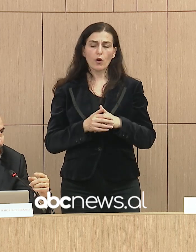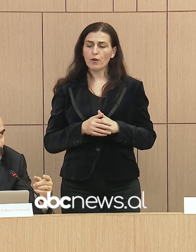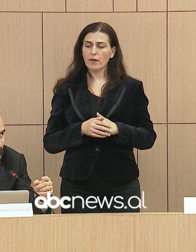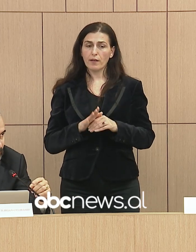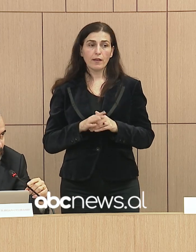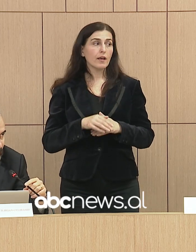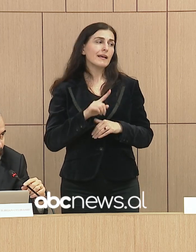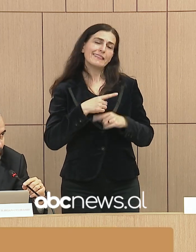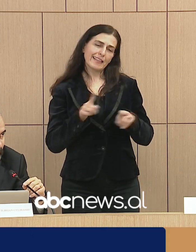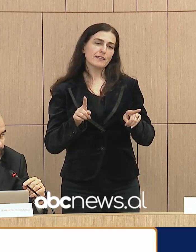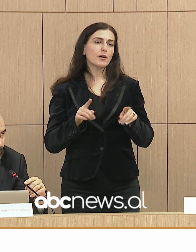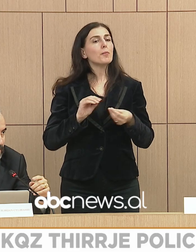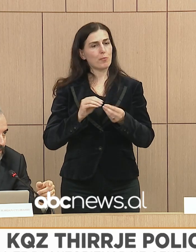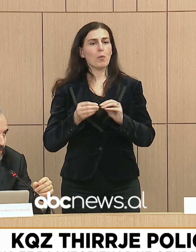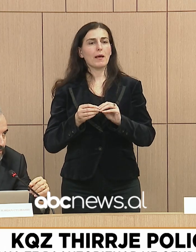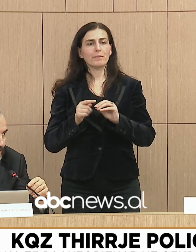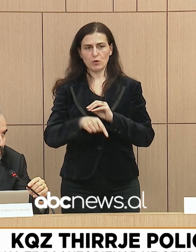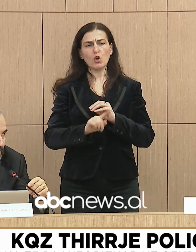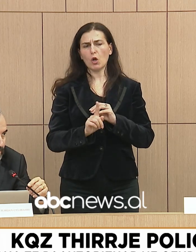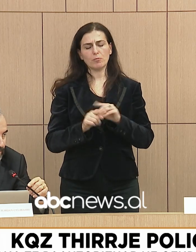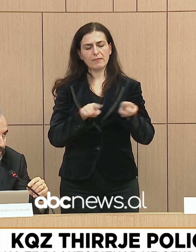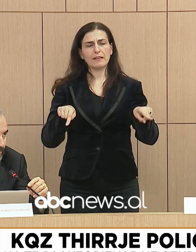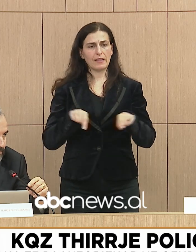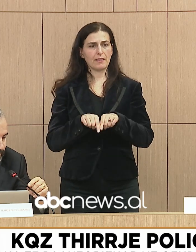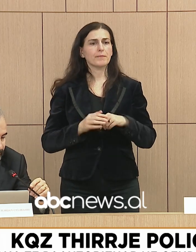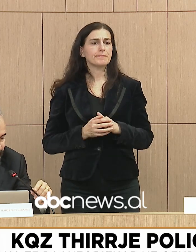apo aspektet e tjera problematike, se sa kjo çështje.